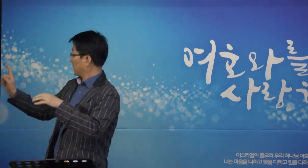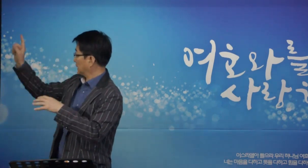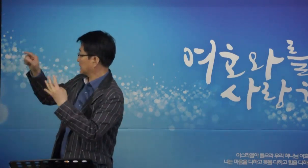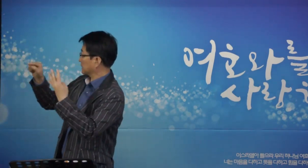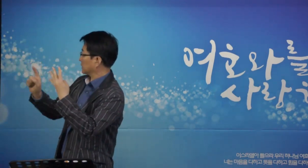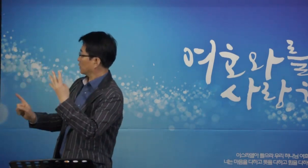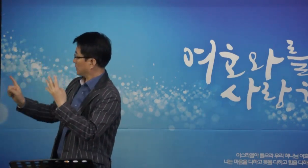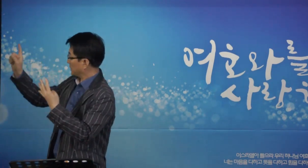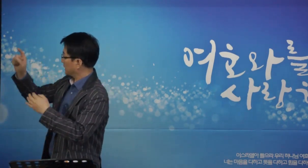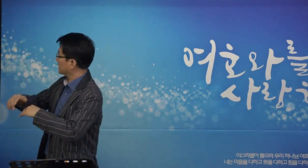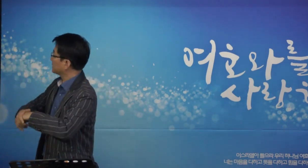수가성이죠.